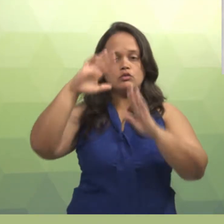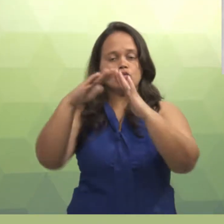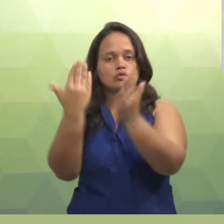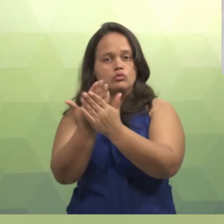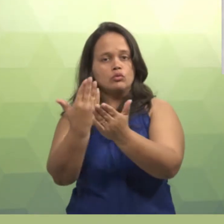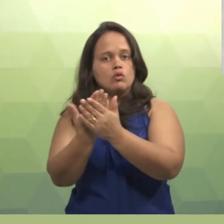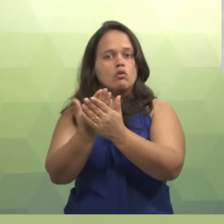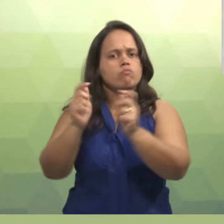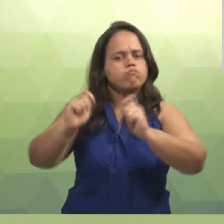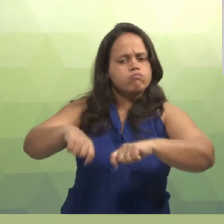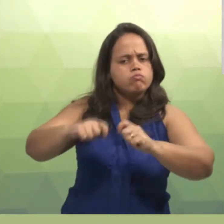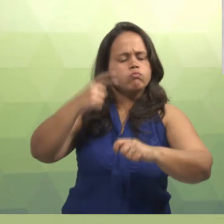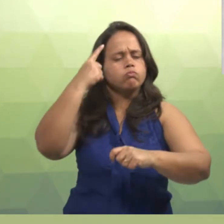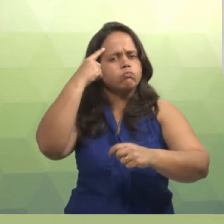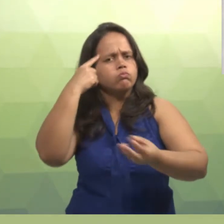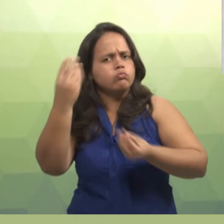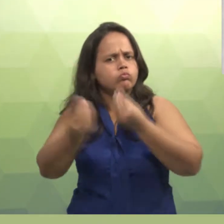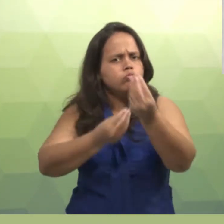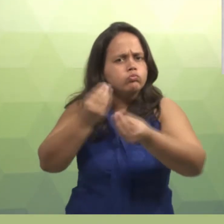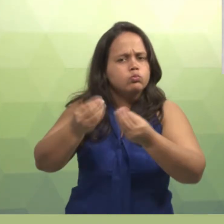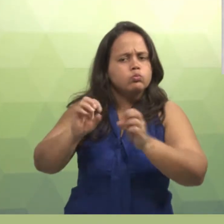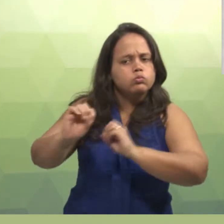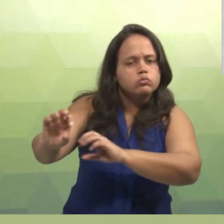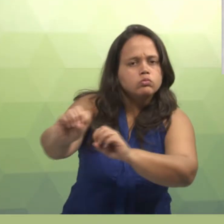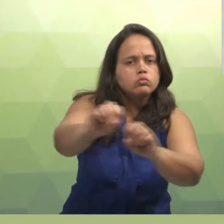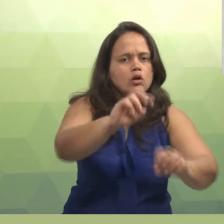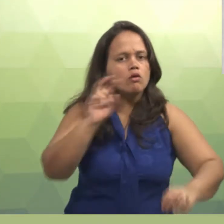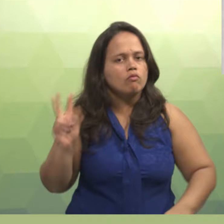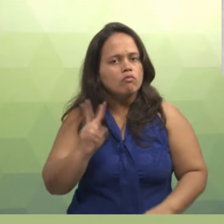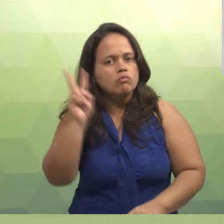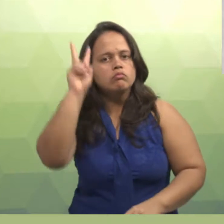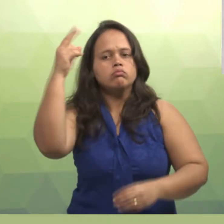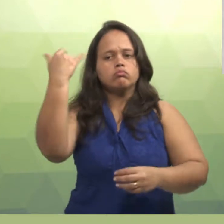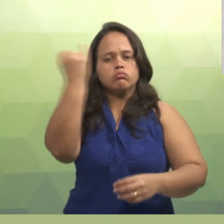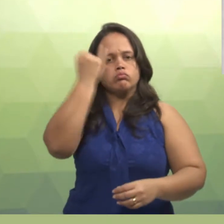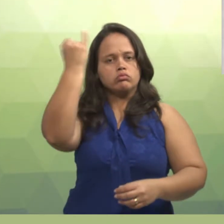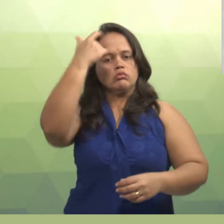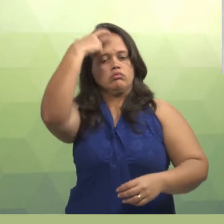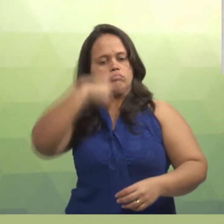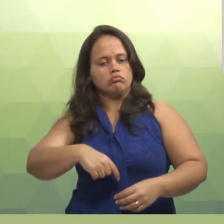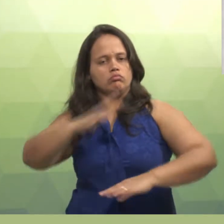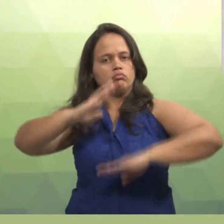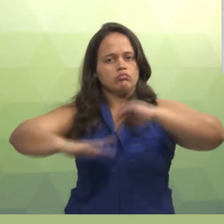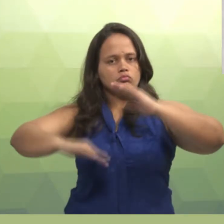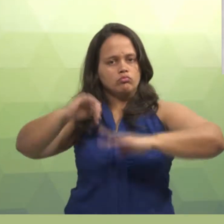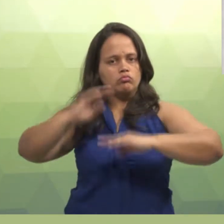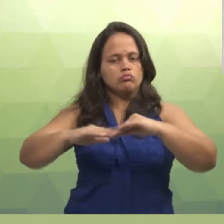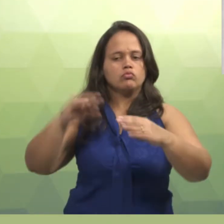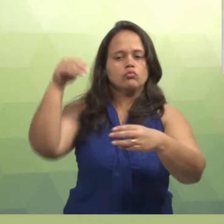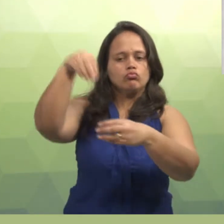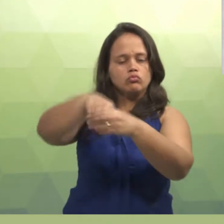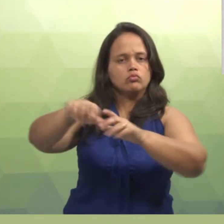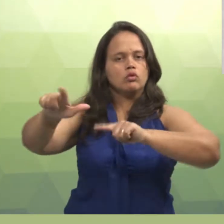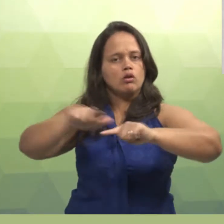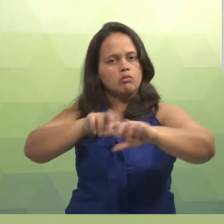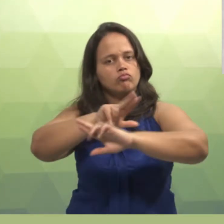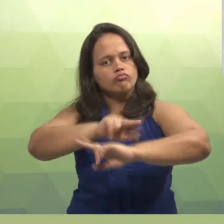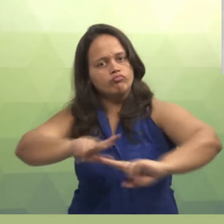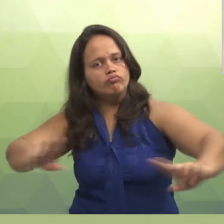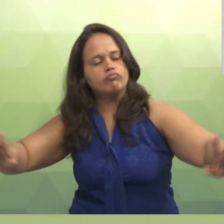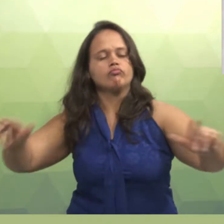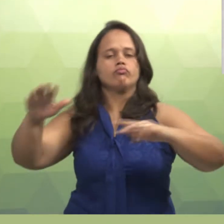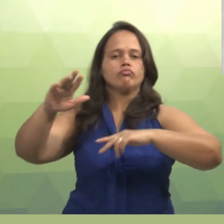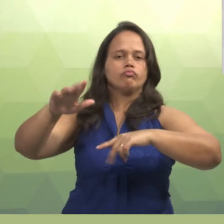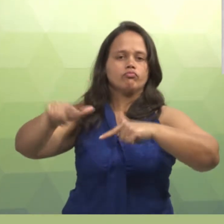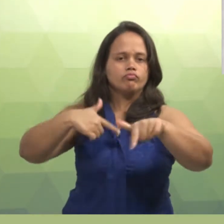as condutas dos profissionais no interior do exercício das diversas funções. E o que é ética